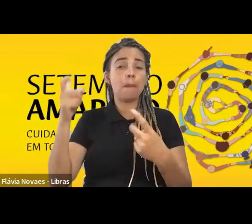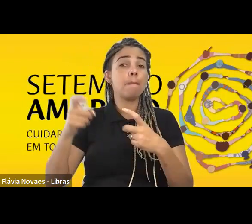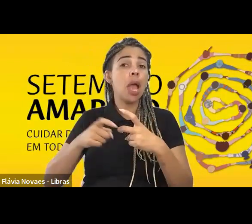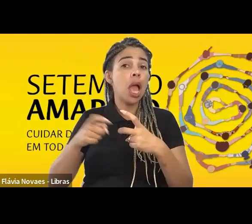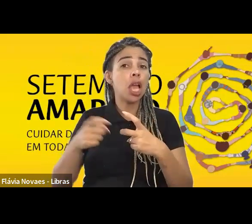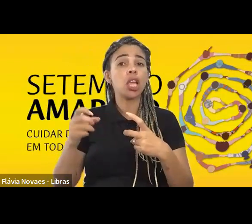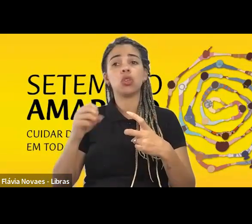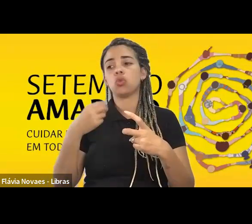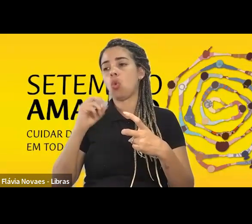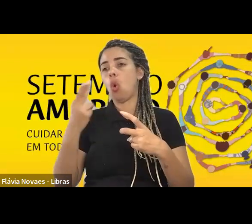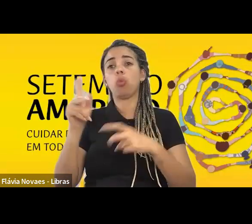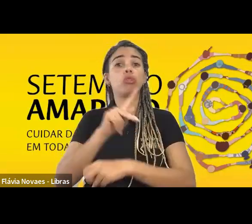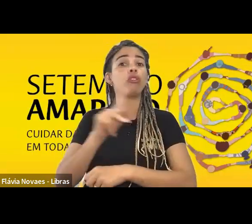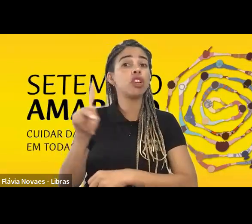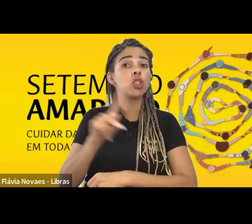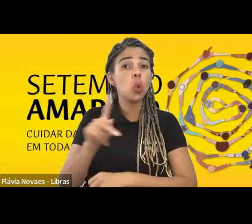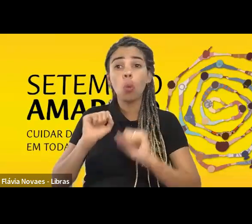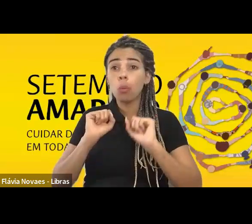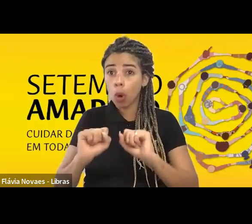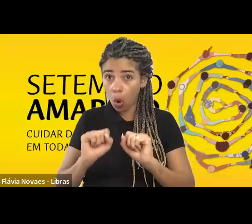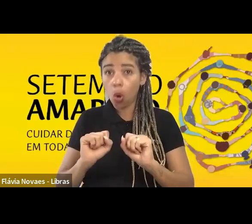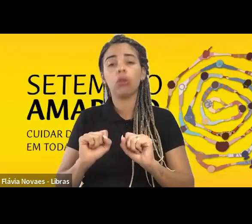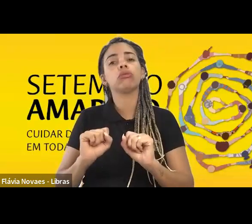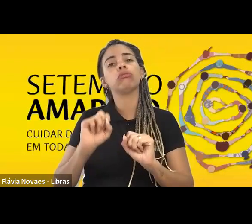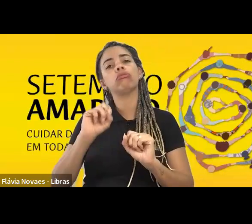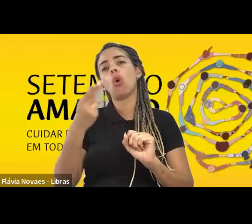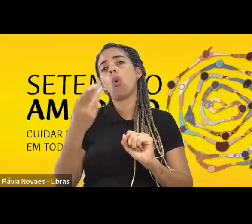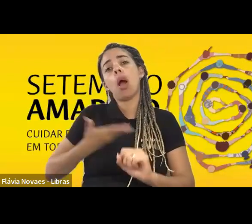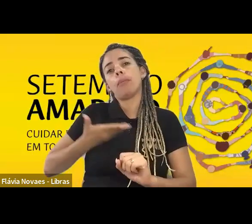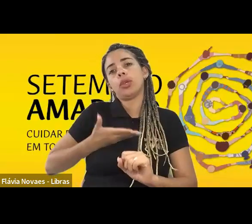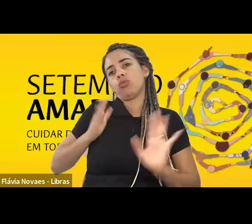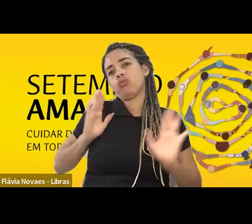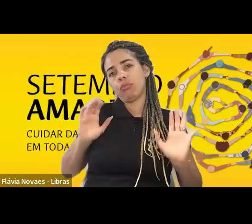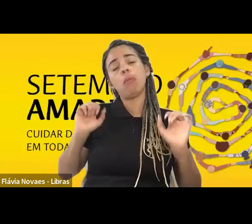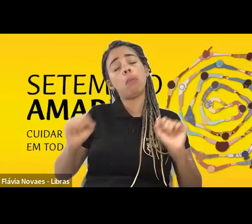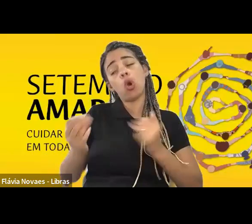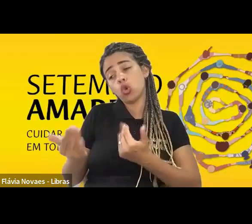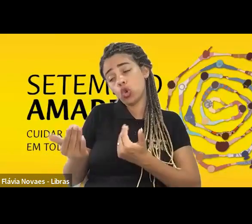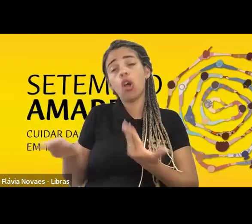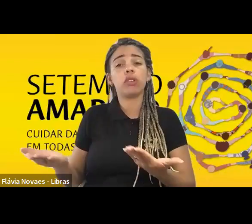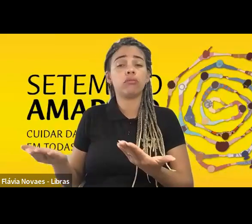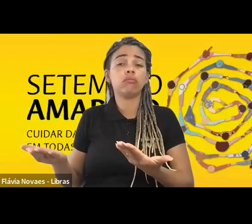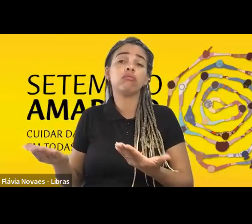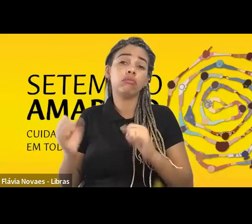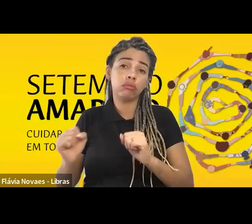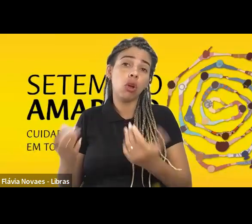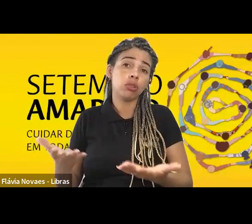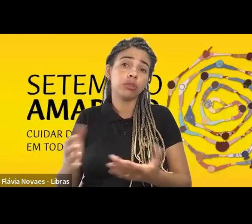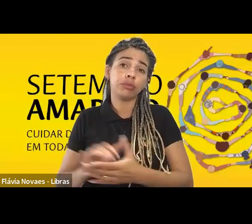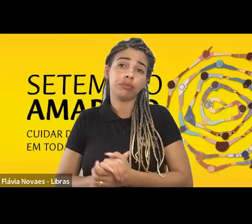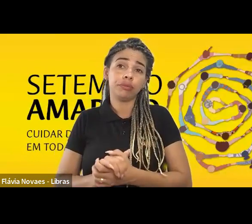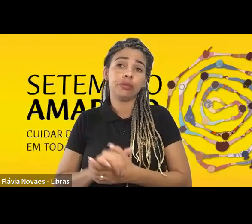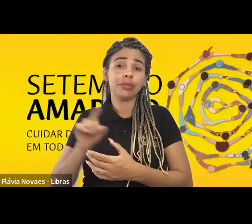orientador educacional, né? Isso pode ser estabelecido com um colega, também adolescente, né? Então, esse é o